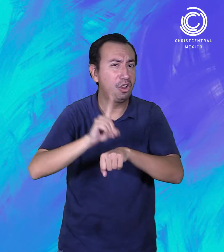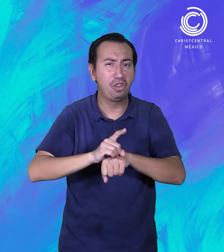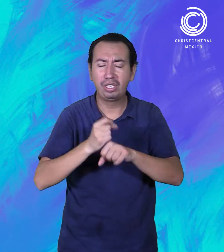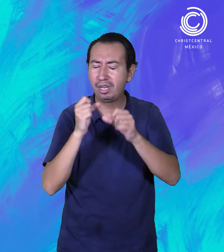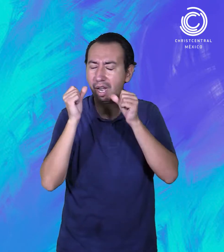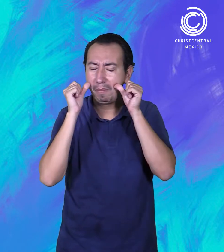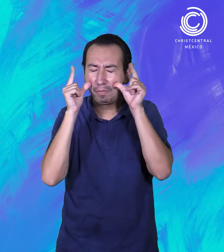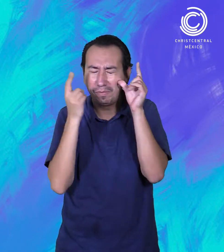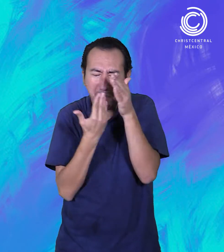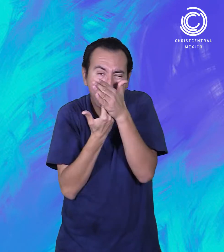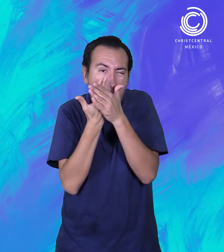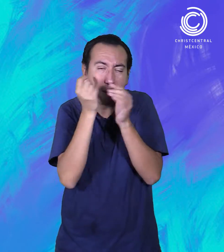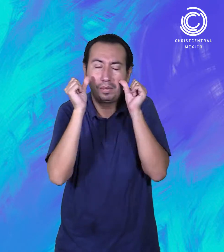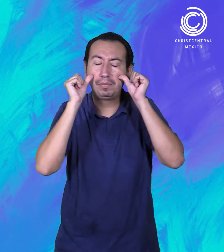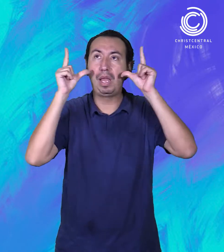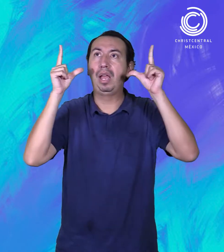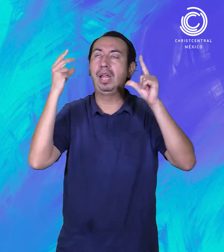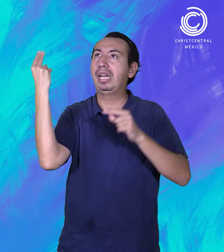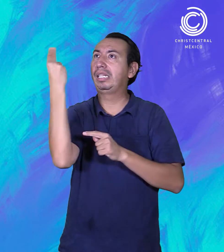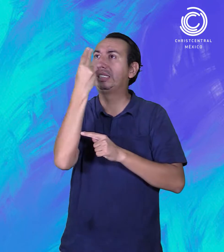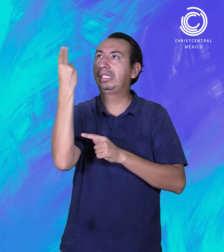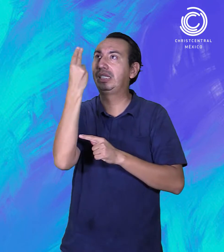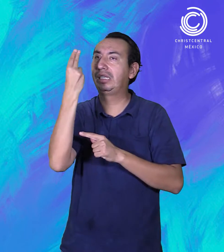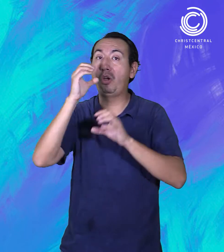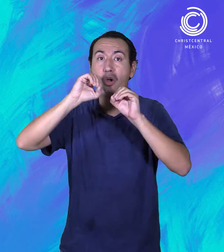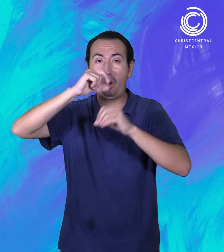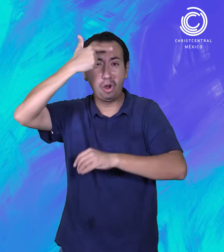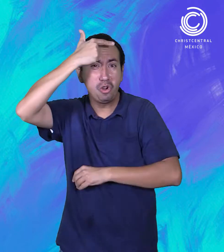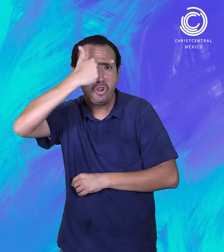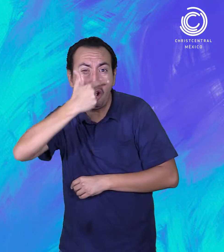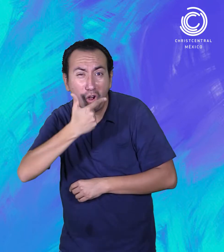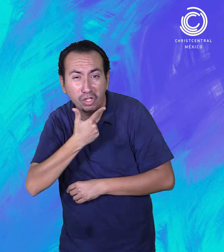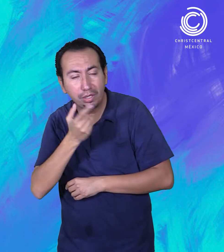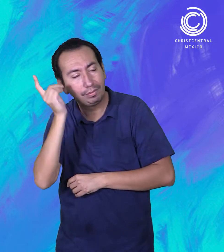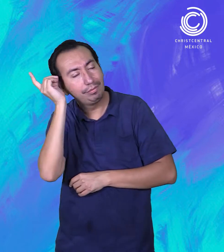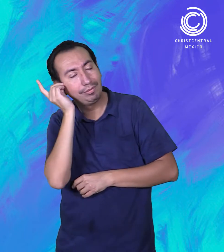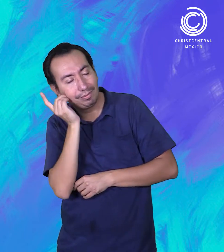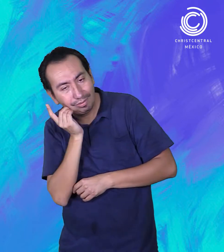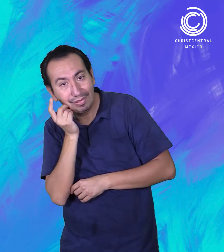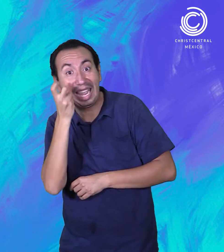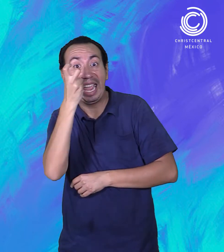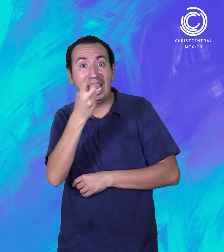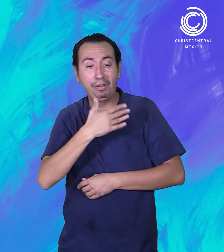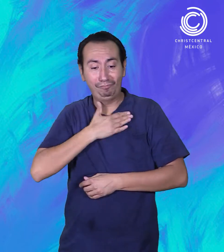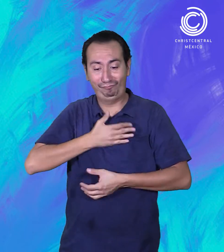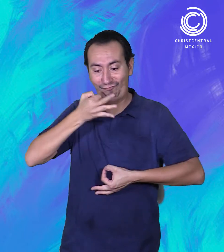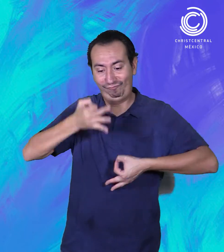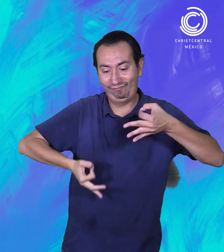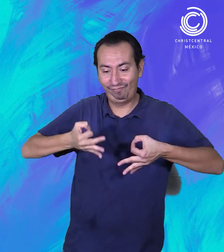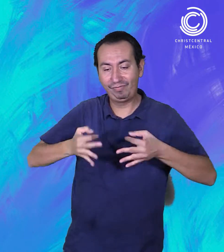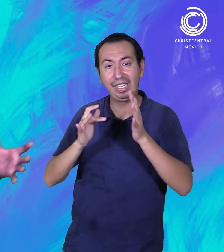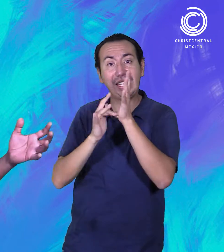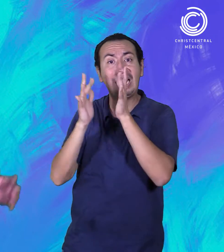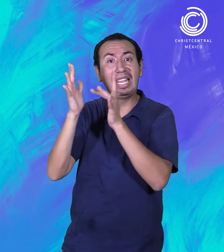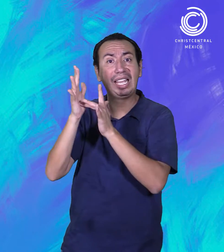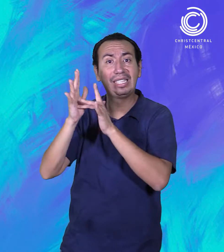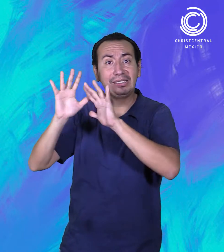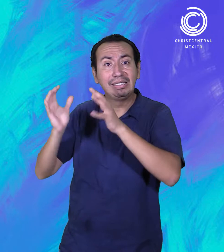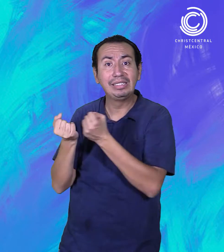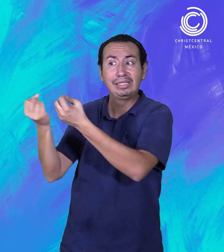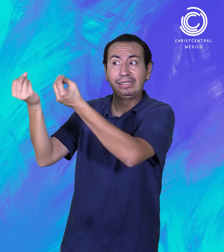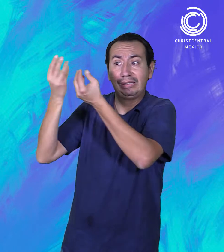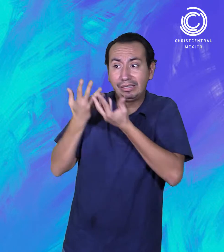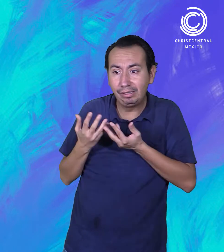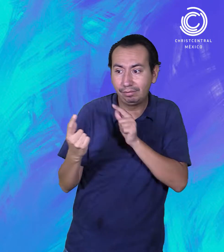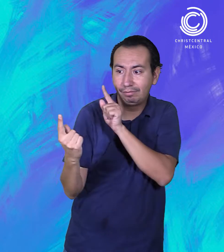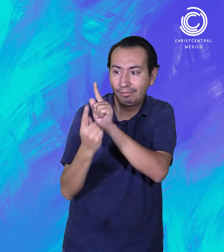levantamos. Esa justicia que necesitamos cuando nos vamos a dormir. Esa justicia de Cristo que necesitamos para poder relacionarnos con